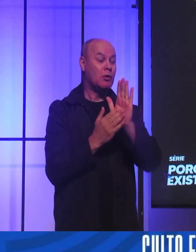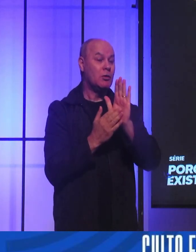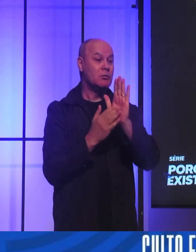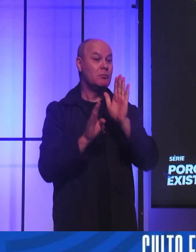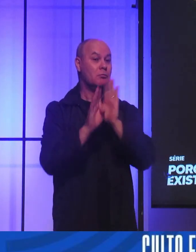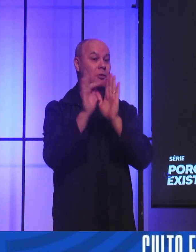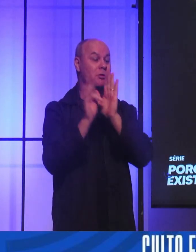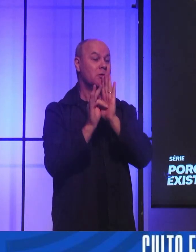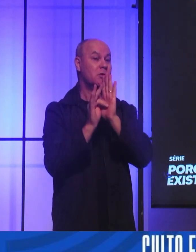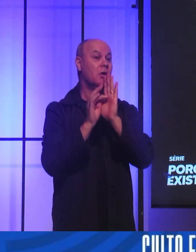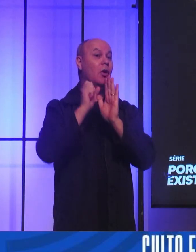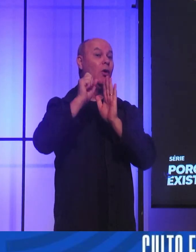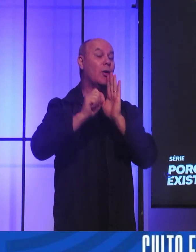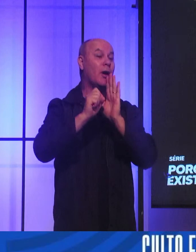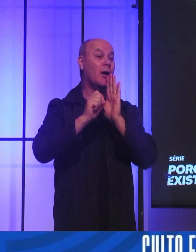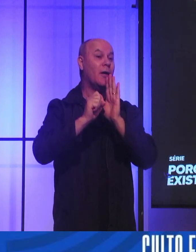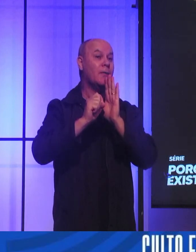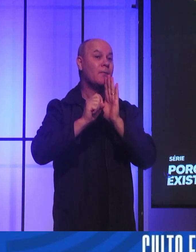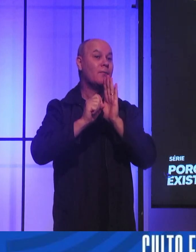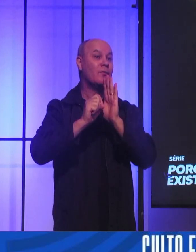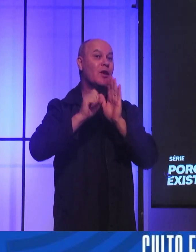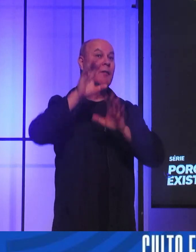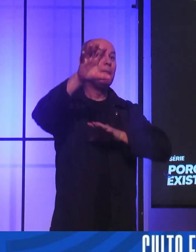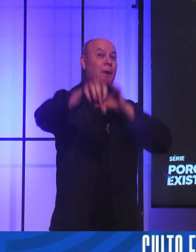Evangelho. Você,